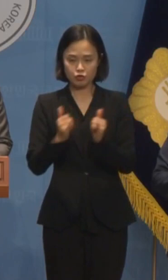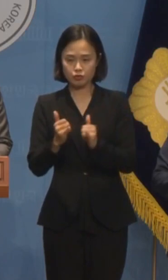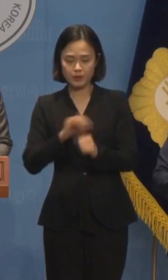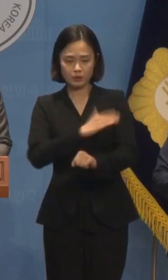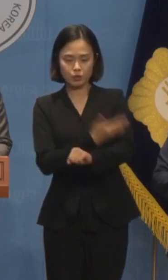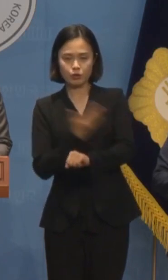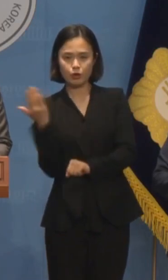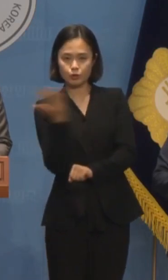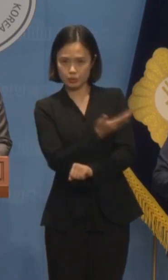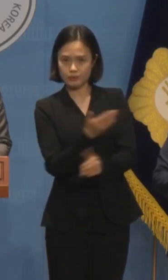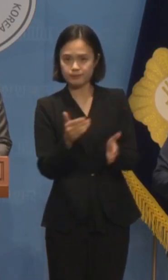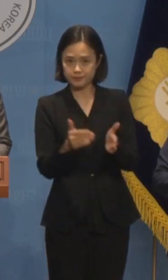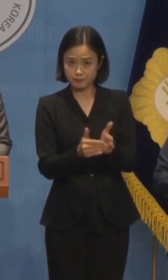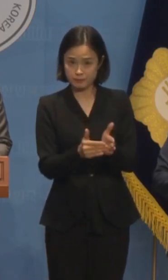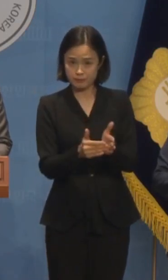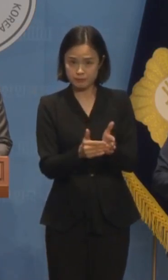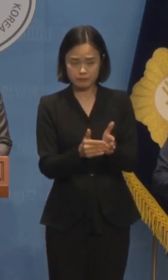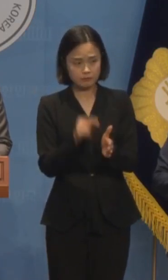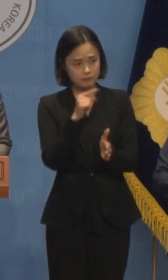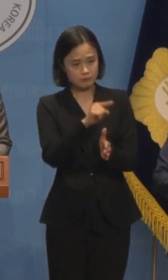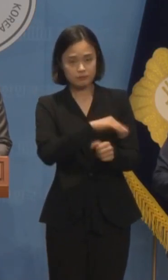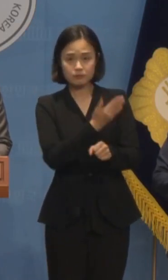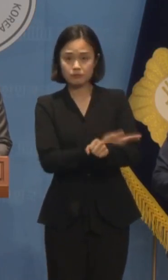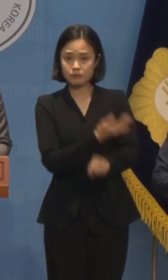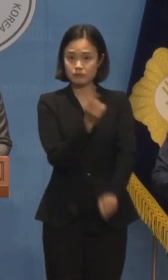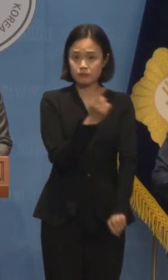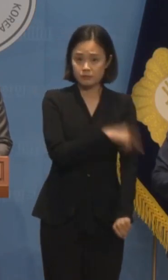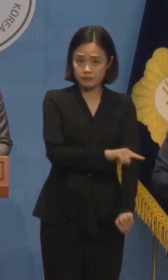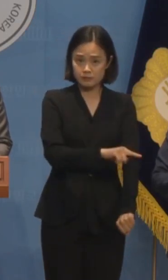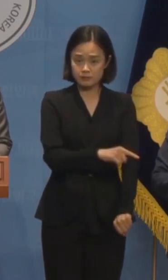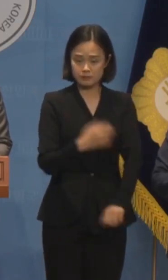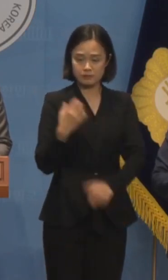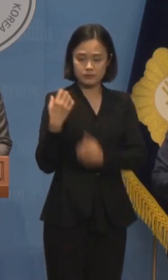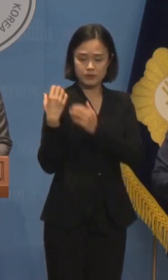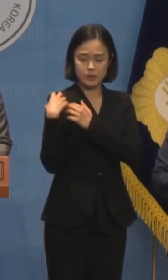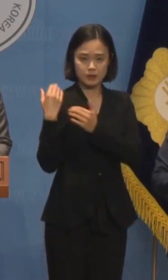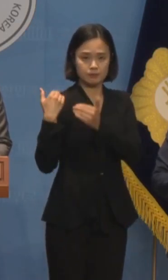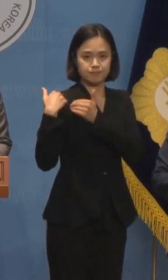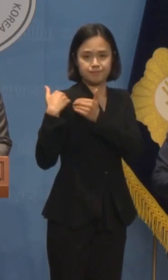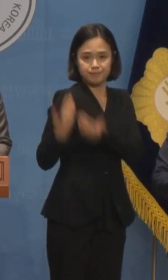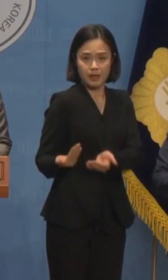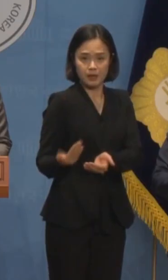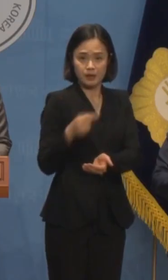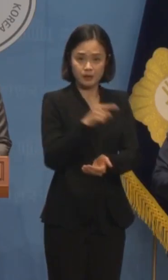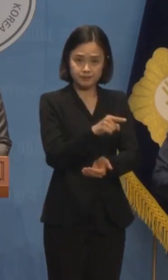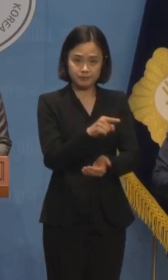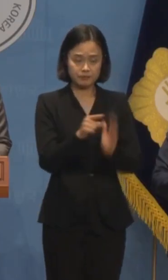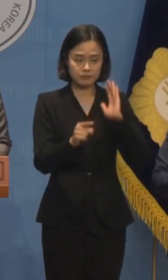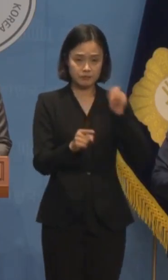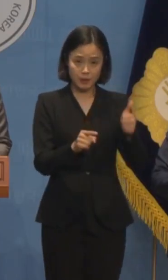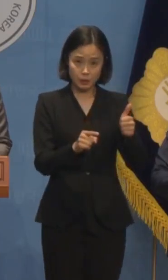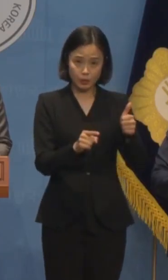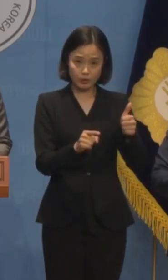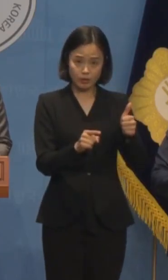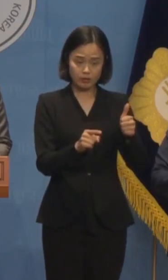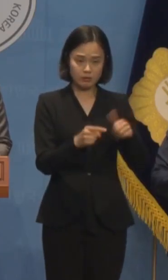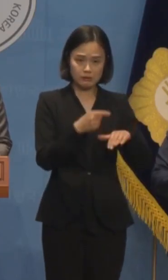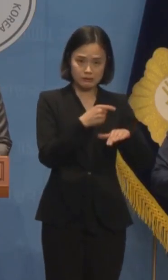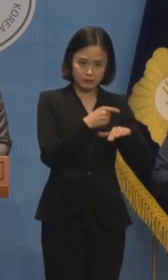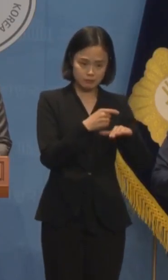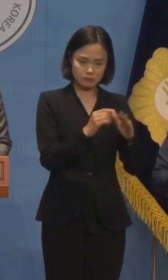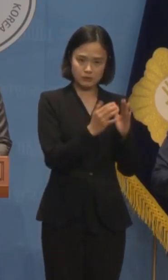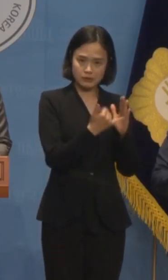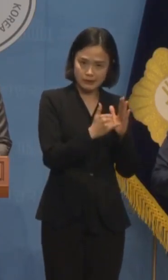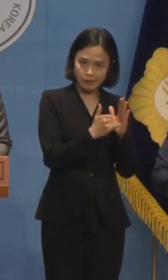그러므로 무능, 무책임, 무지한 대통령이 본인과 그 일가를 위해서 권력을 휘두른다면 국민들이 위임한